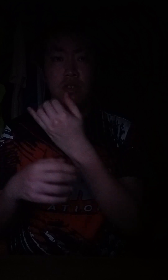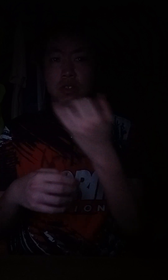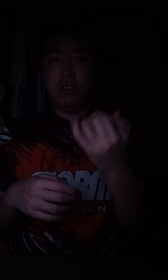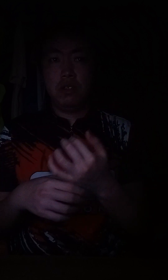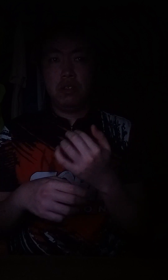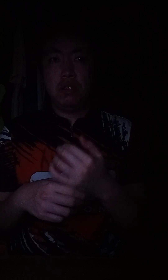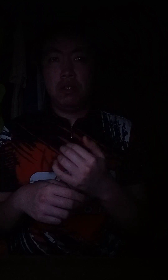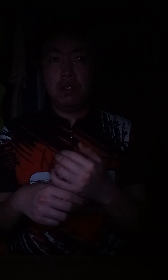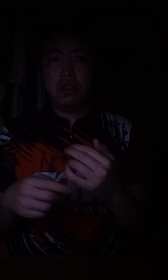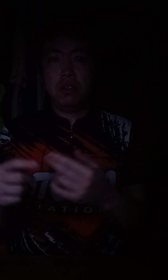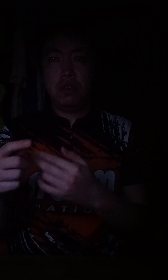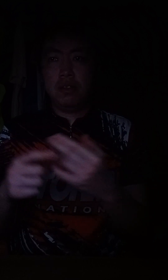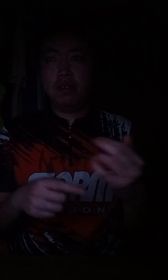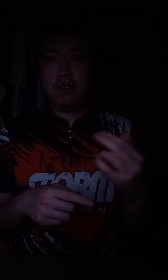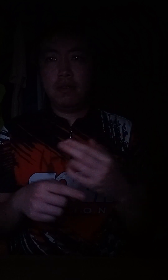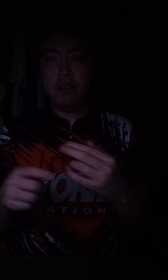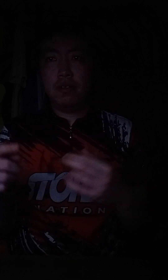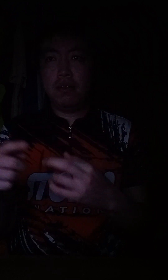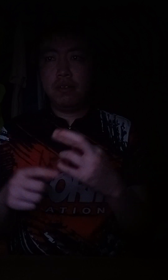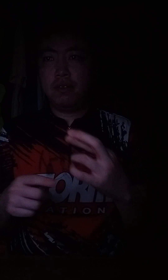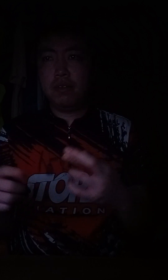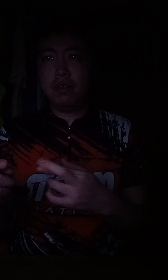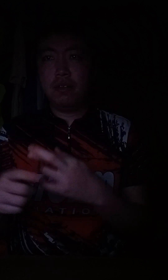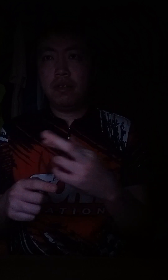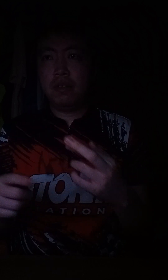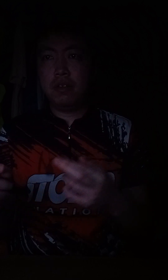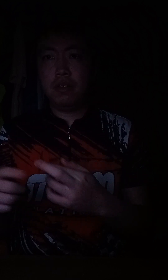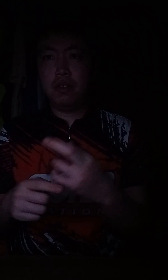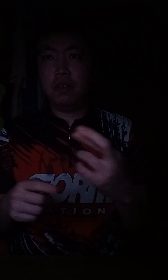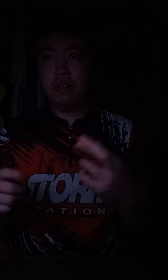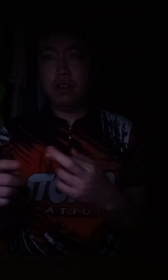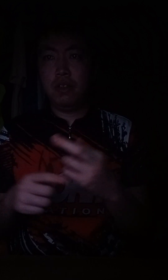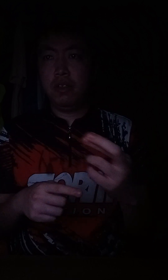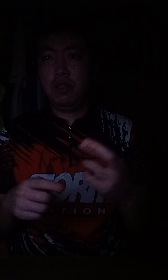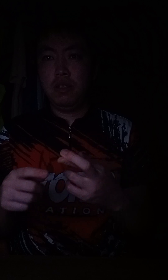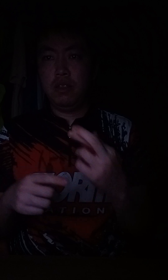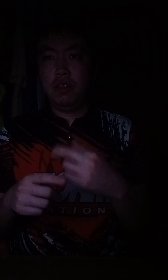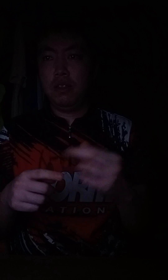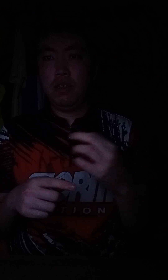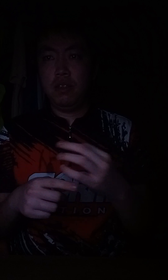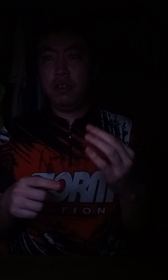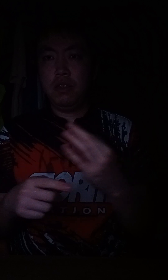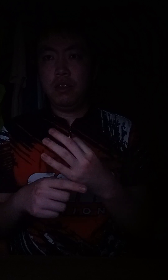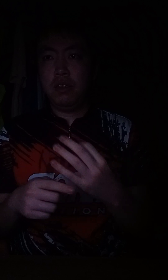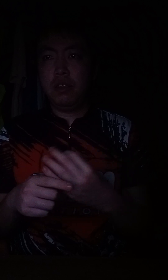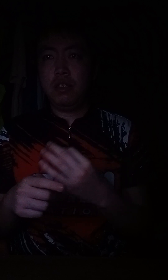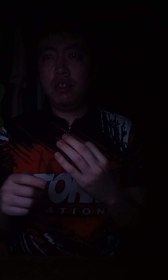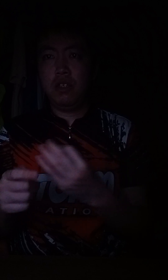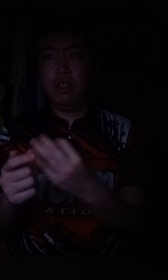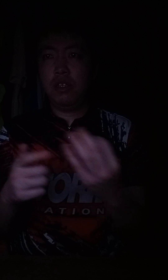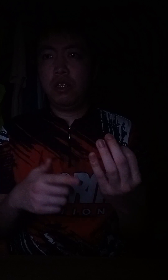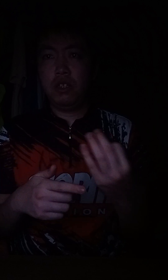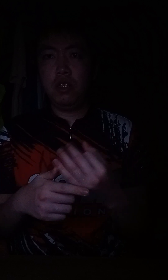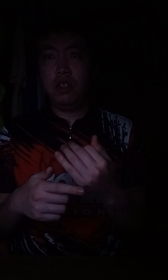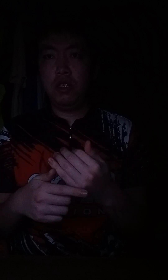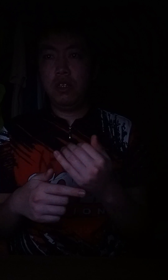운주단속을 다 끝내고 보고서 작성 때문에 경찰서로 들어오는 과정에서 피의자 차량이 신호를 위반을 하고 좌회전을